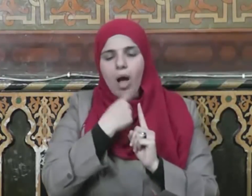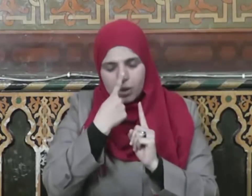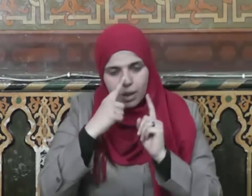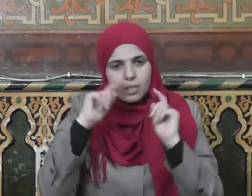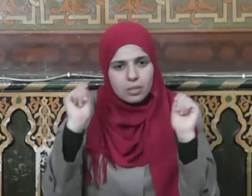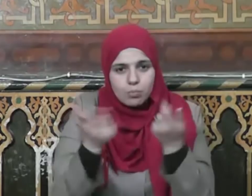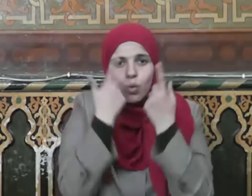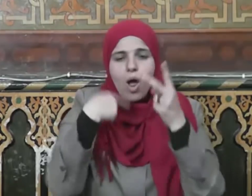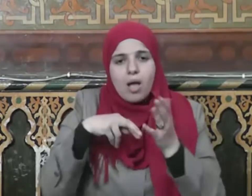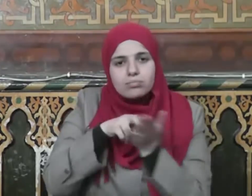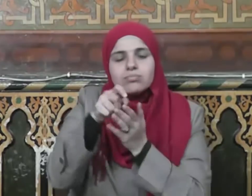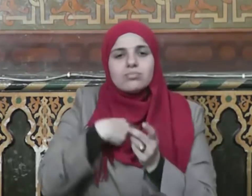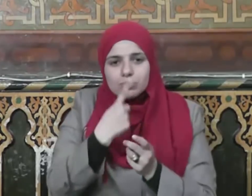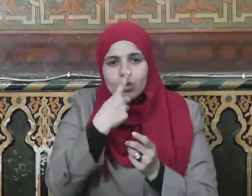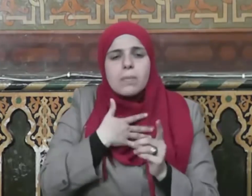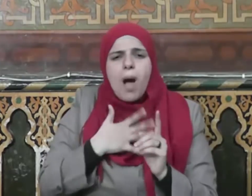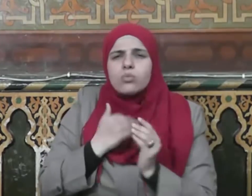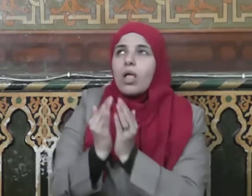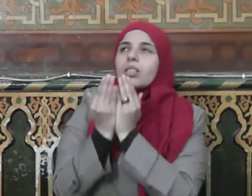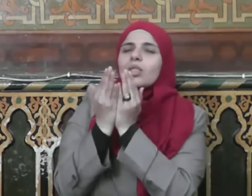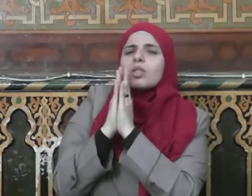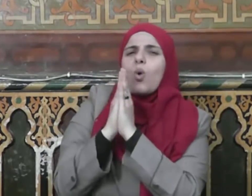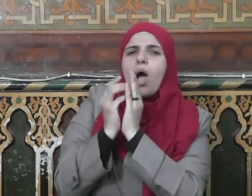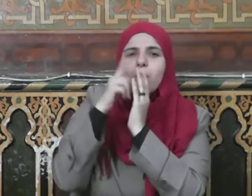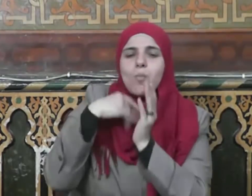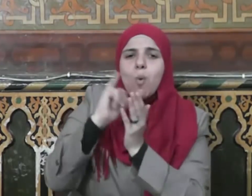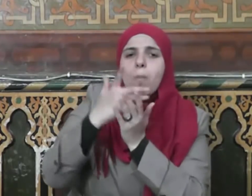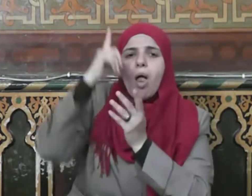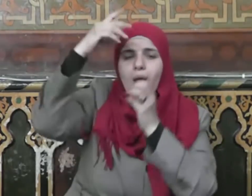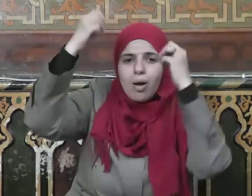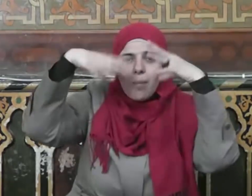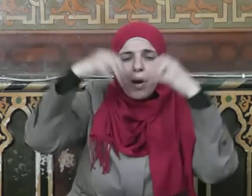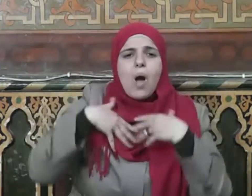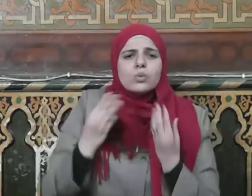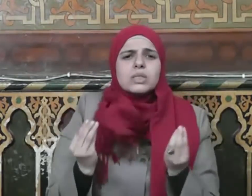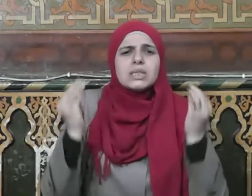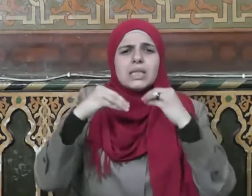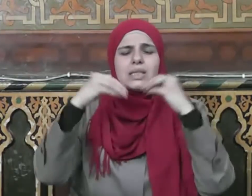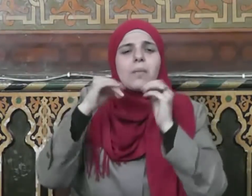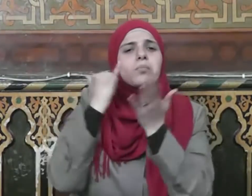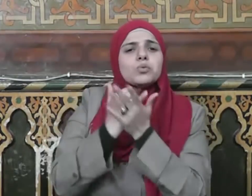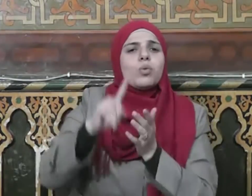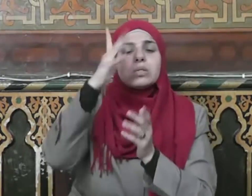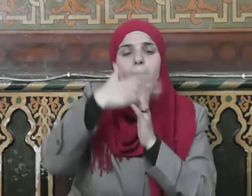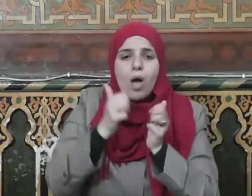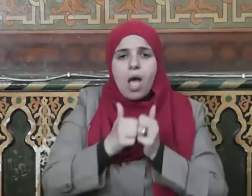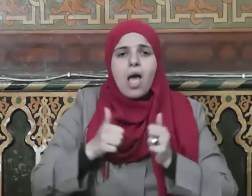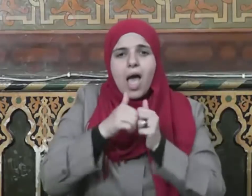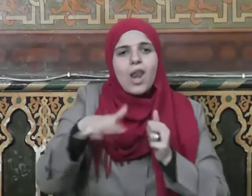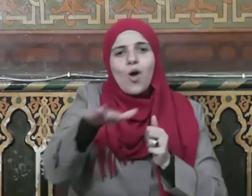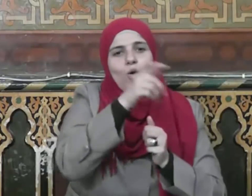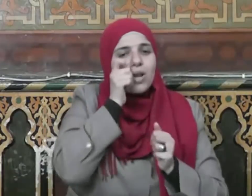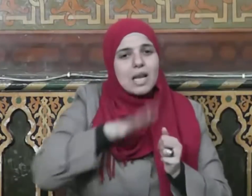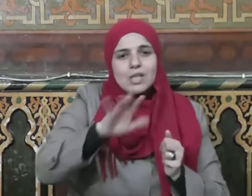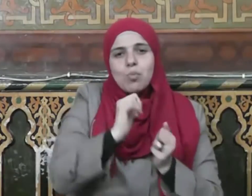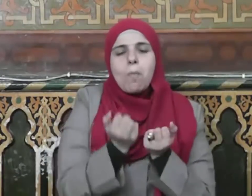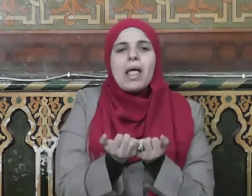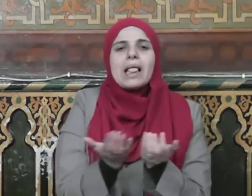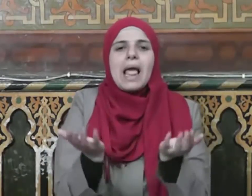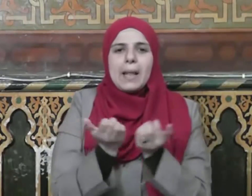ورغبة ورجاء فيما أعده الله عز وجل لأهل الجود والكرم.